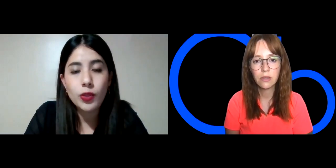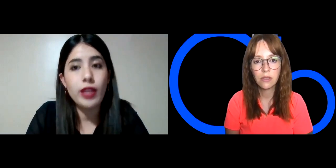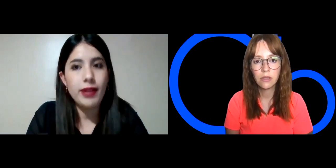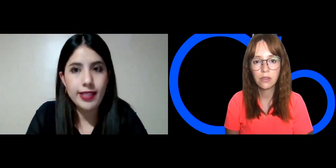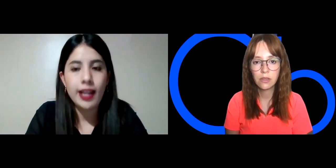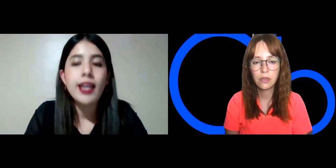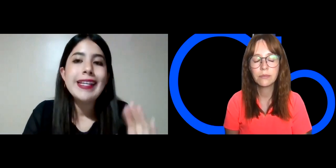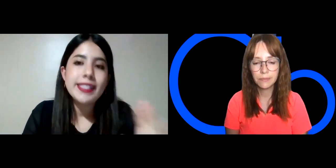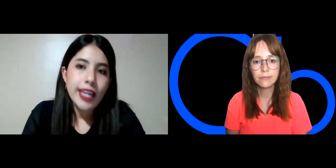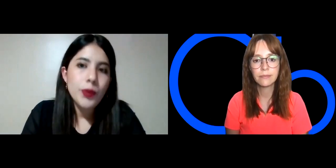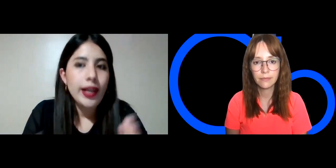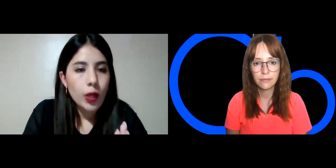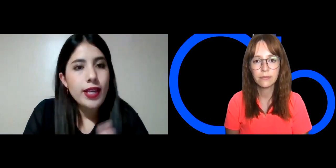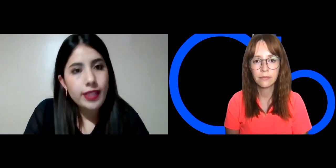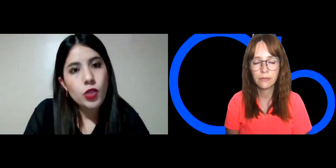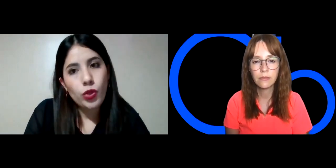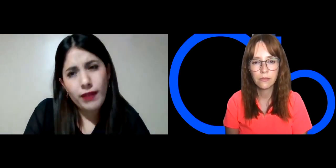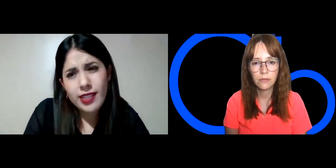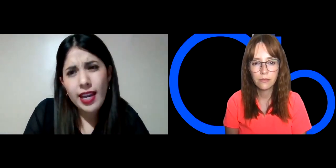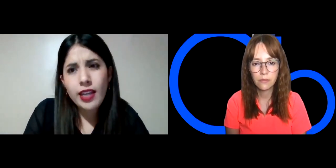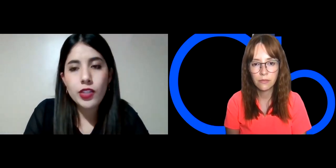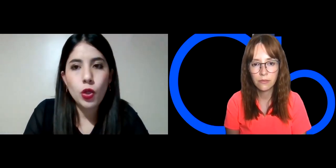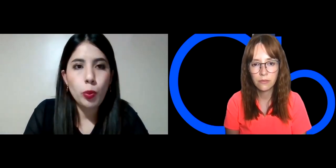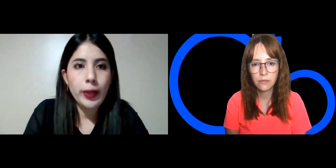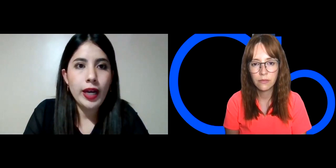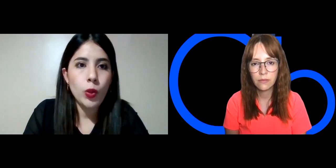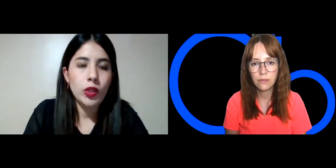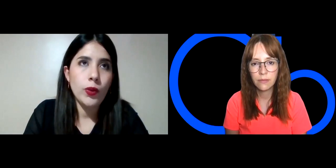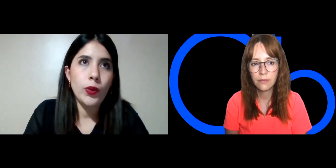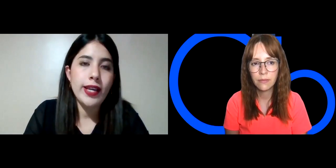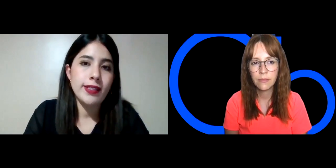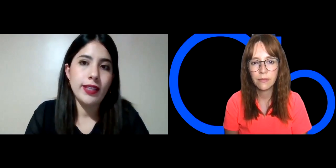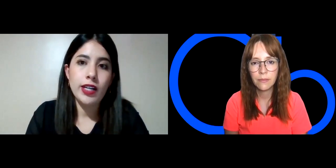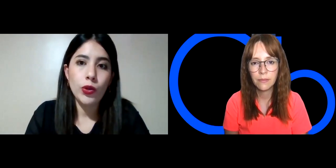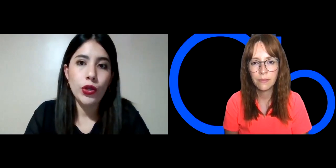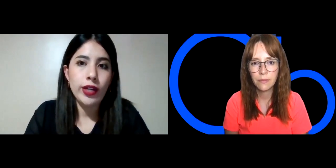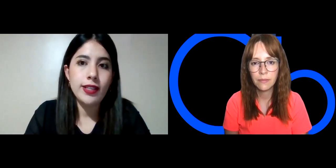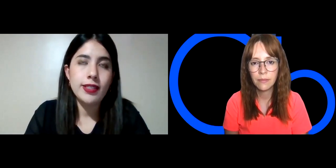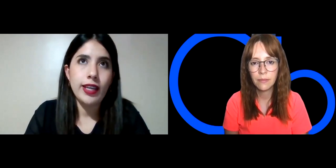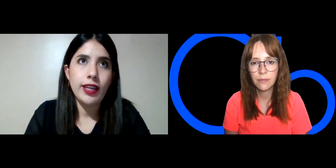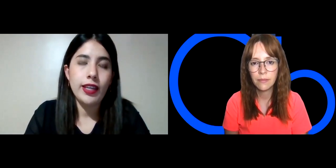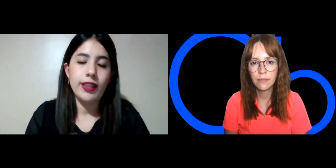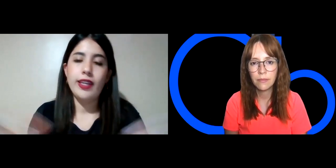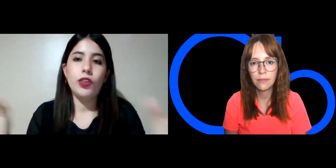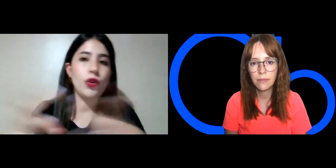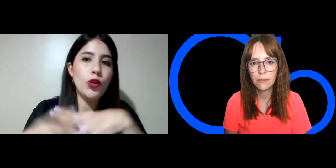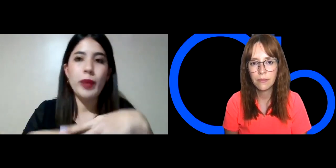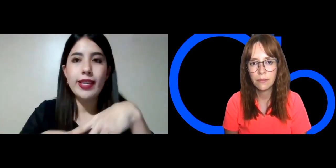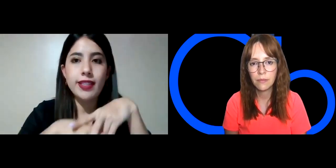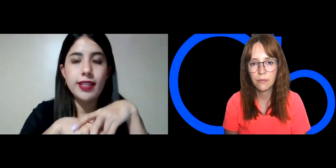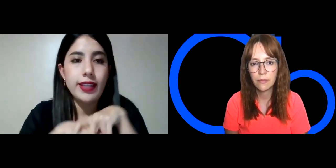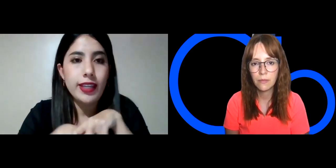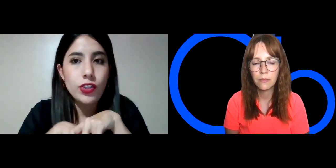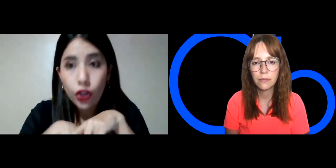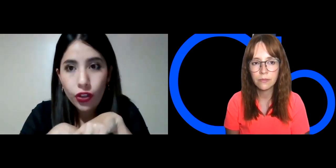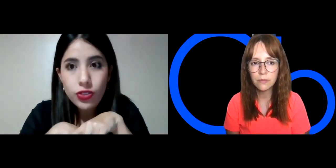es universal. Sí Ujú. hay una lengua de señas universal que se ocupa cuando existen reuniones de todos los